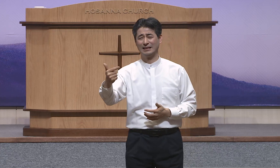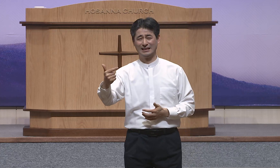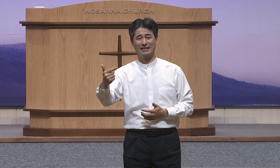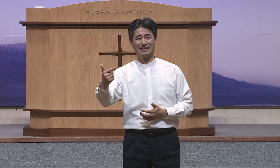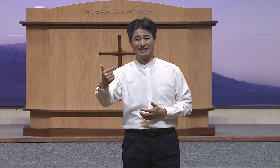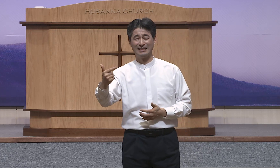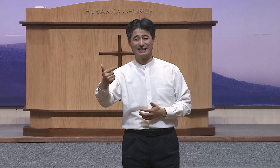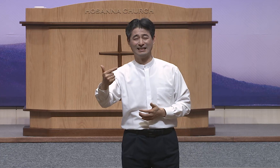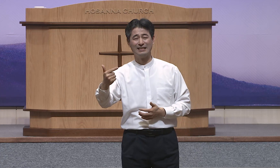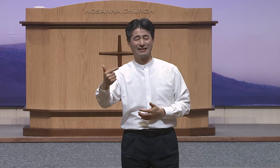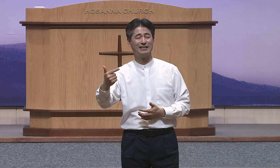임동진